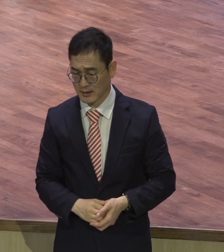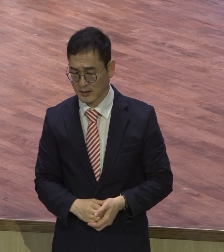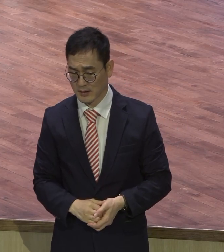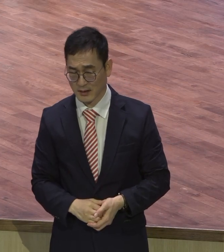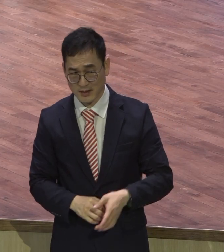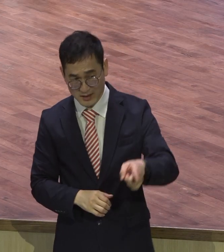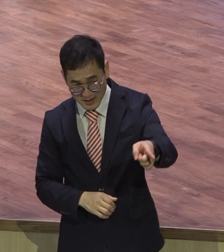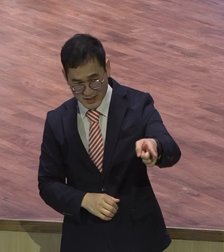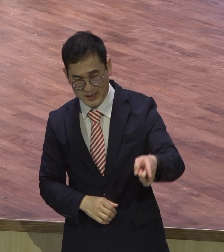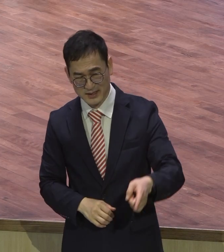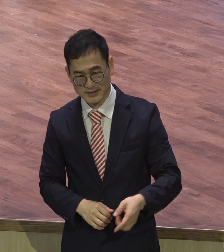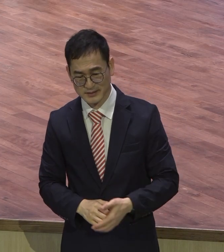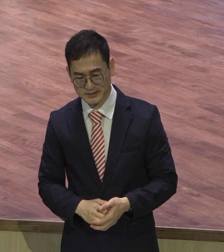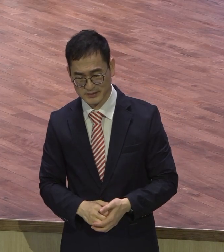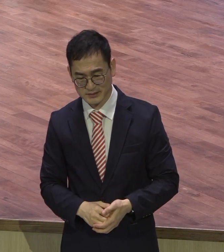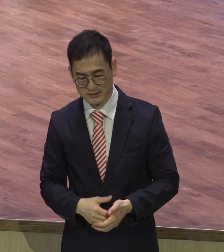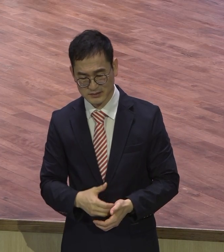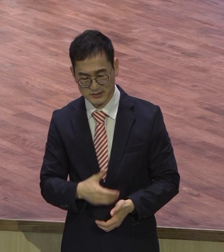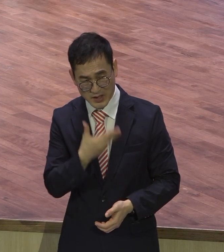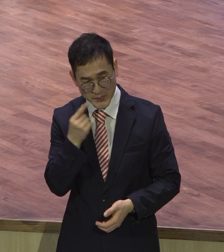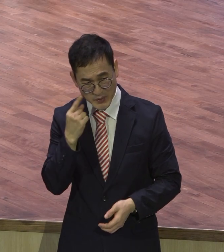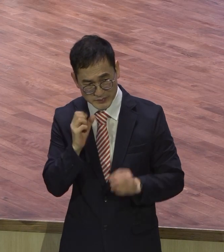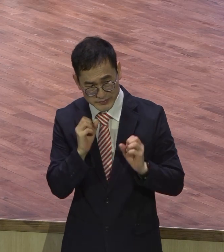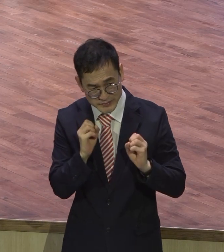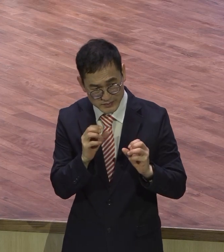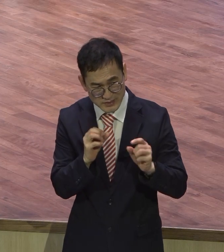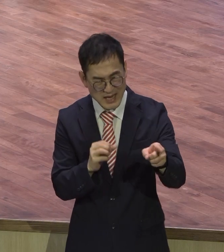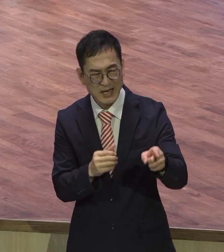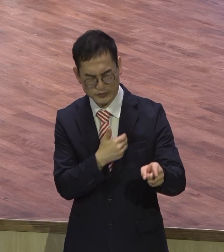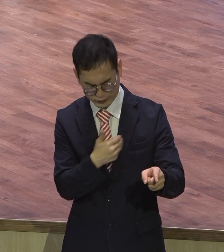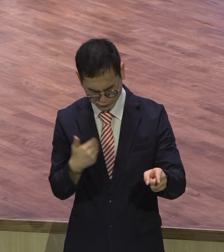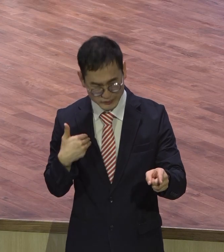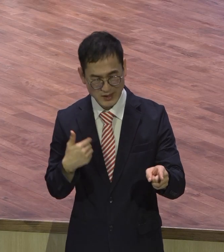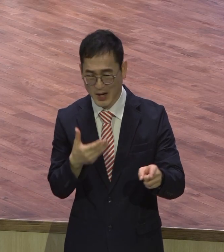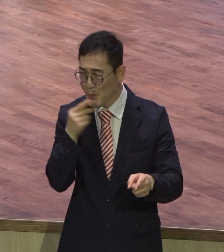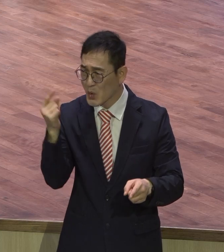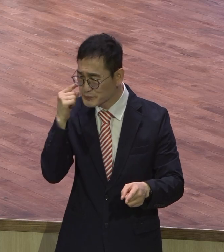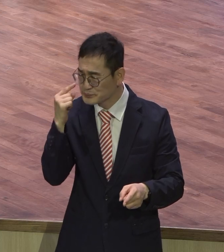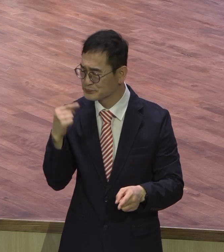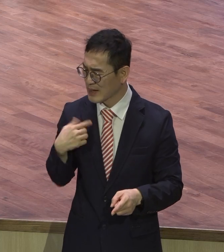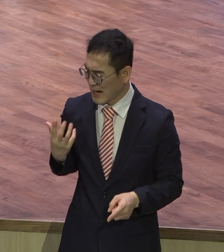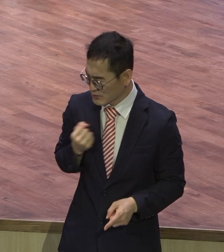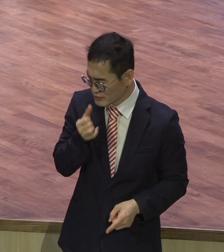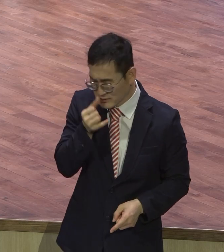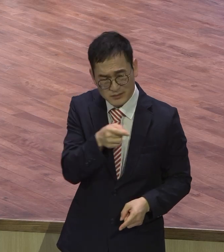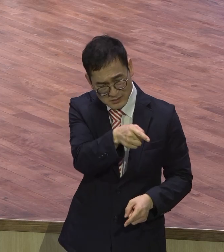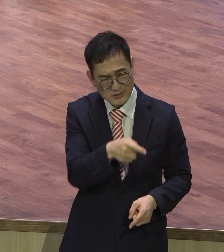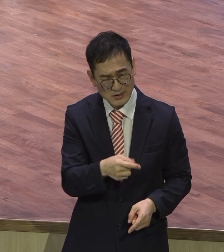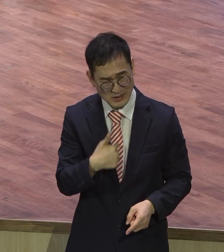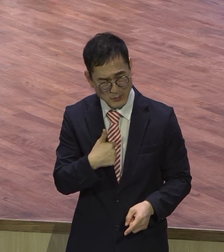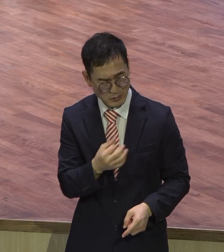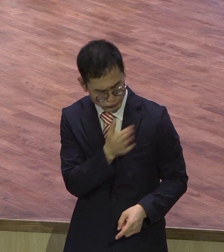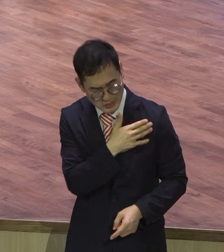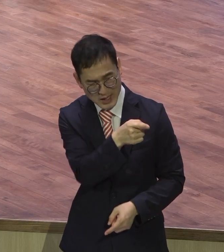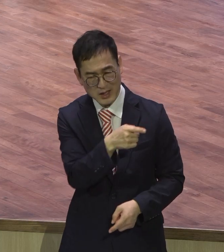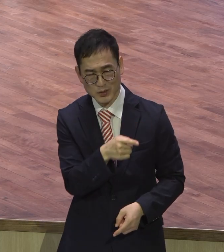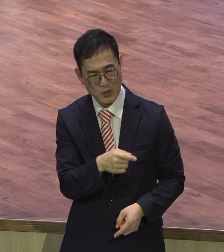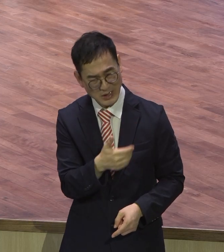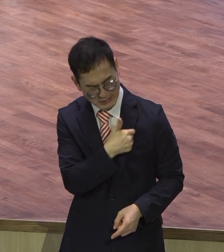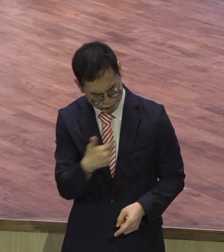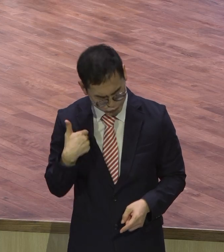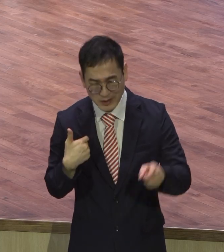예수 믿겠나 내가 더 못하는 걸 내가 저 사람의 보험증가를 내가 자격이나 되나 그렇게 생각할 수